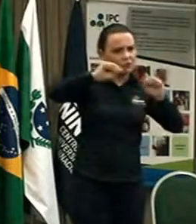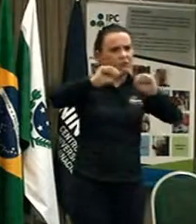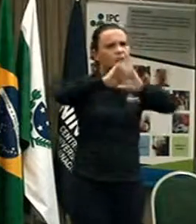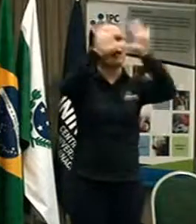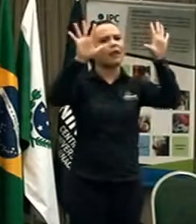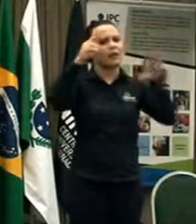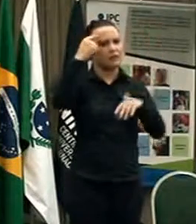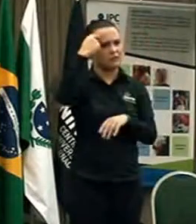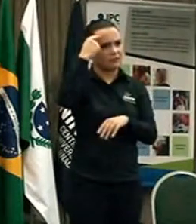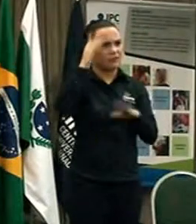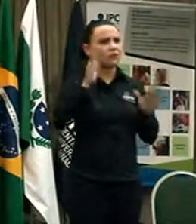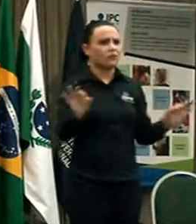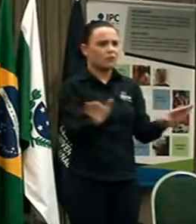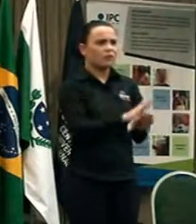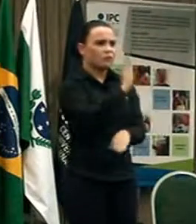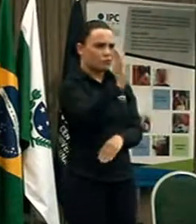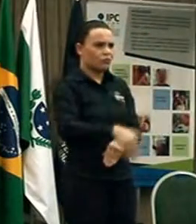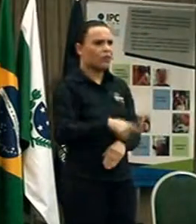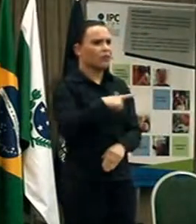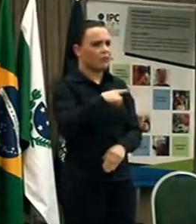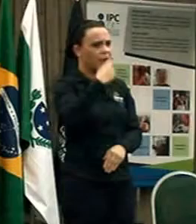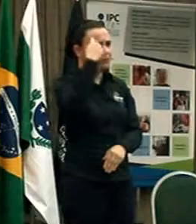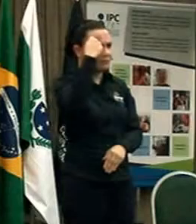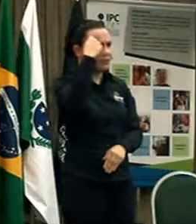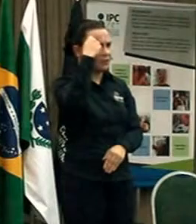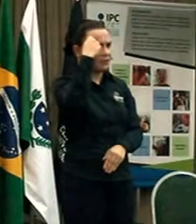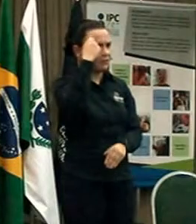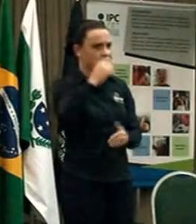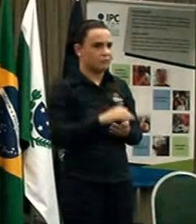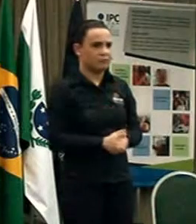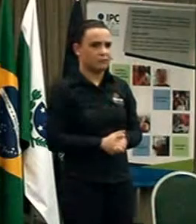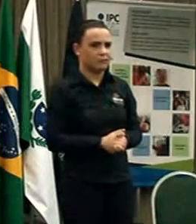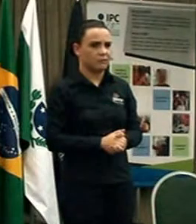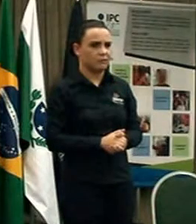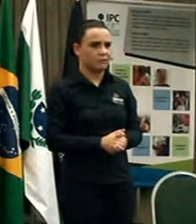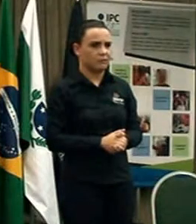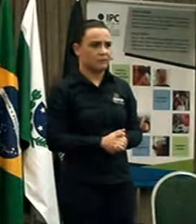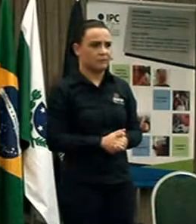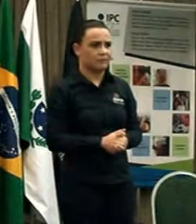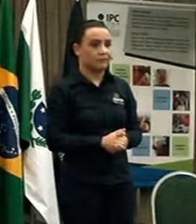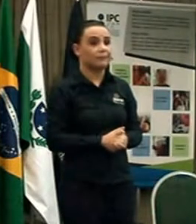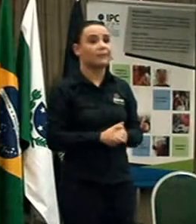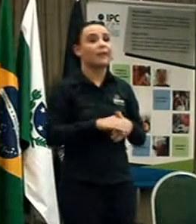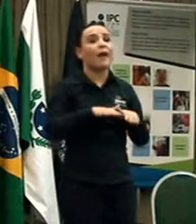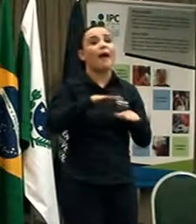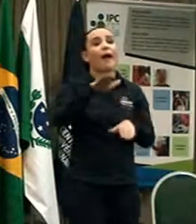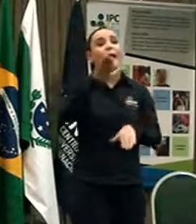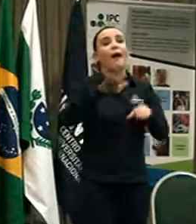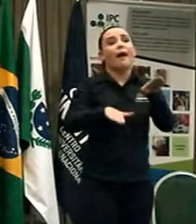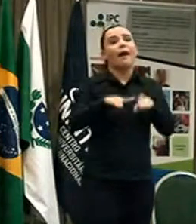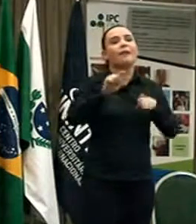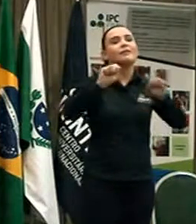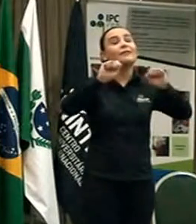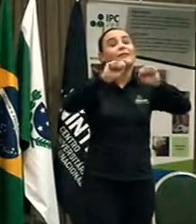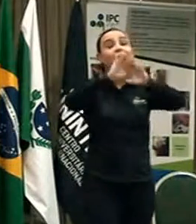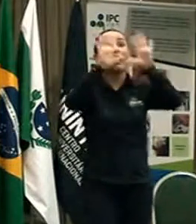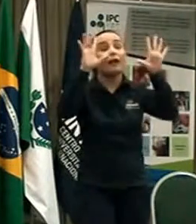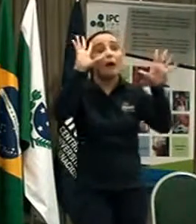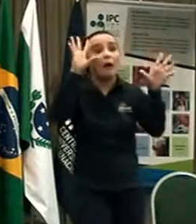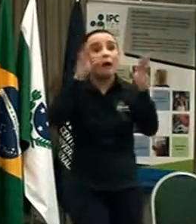reiteradas vezes, em diferentes situações, enganados. E nós contribuímos para isso.